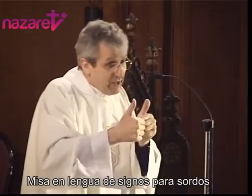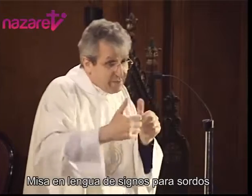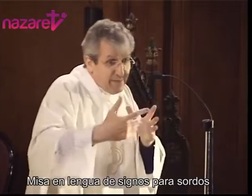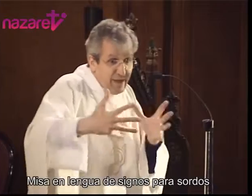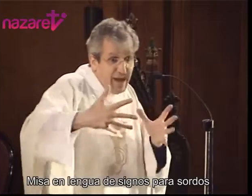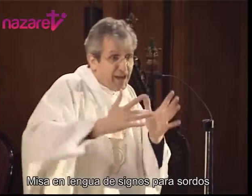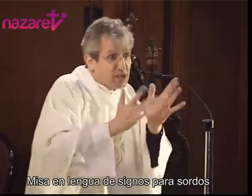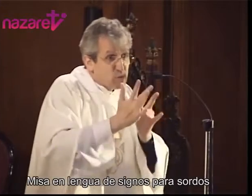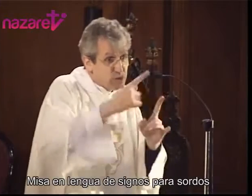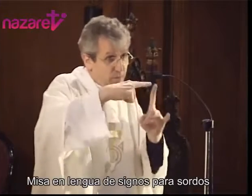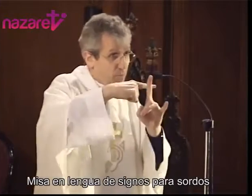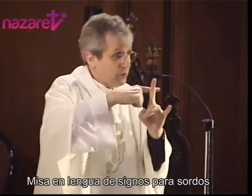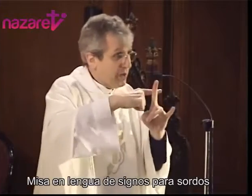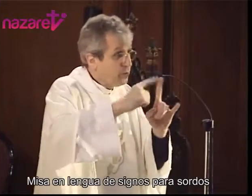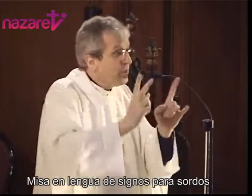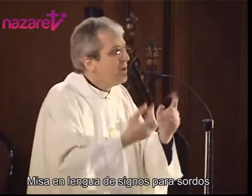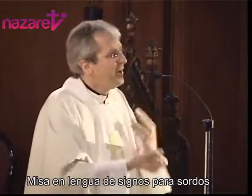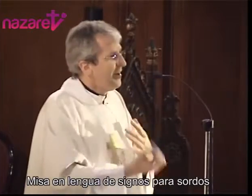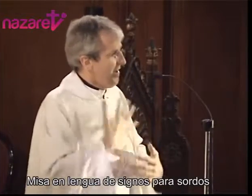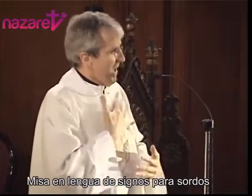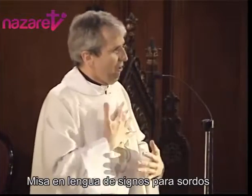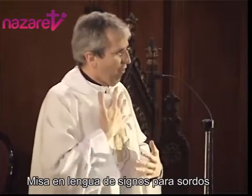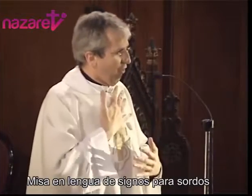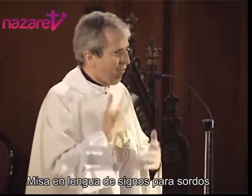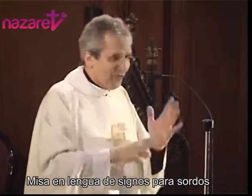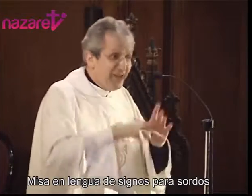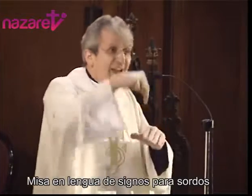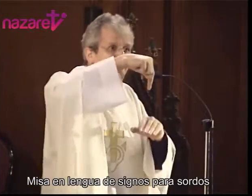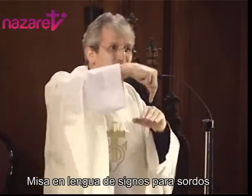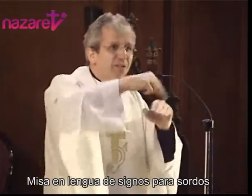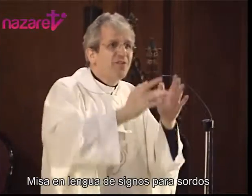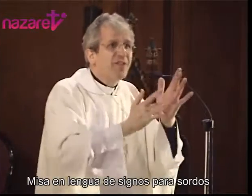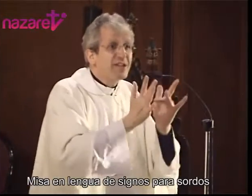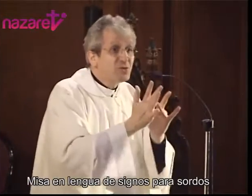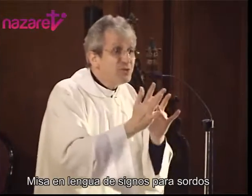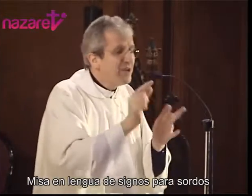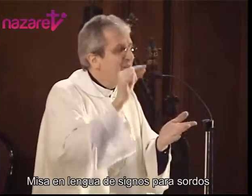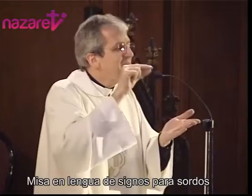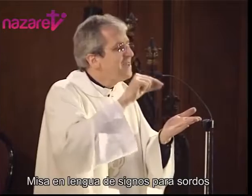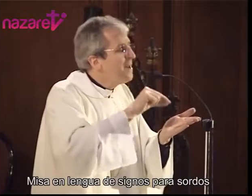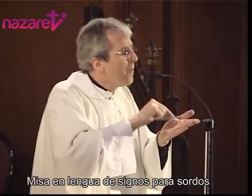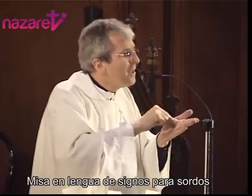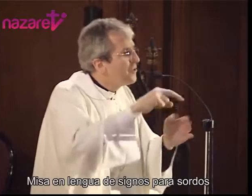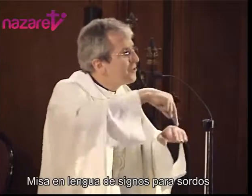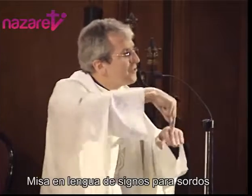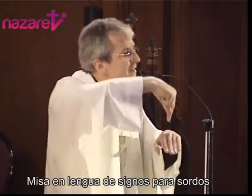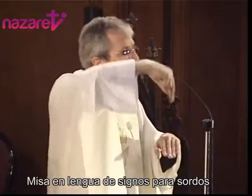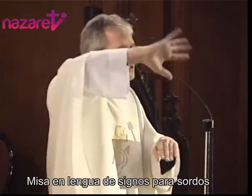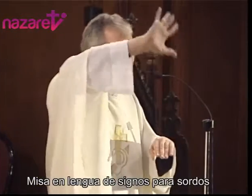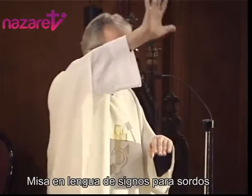de dejar a Jesús muerto en la cruz, el gozo de la resurrección de Jesús y el momento de la ascensión de Jesús